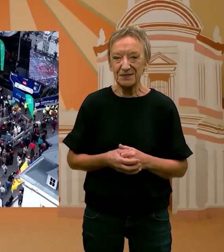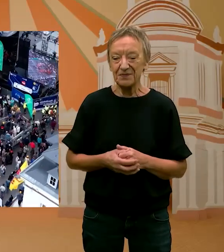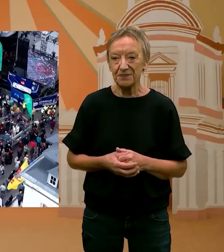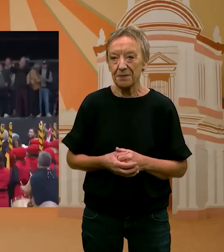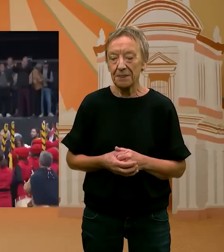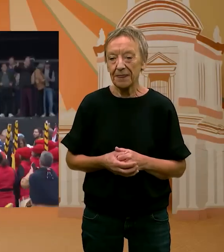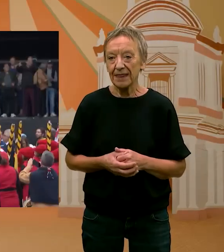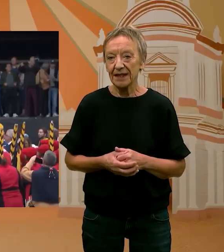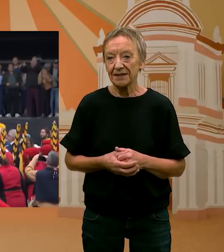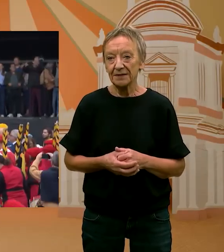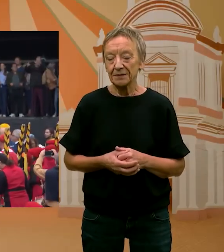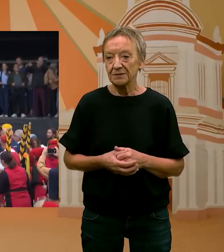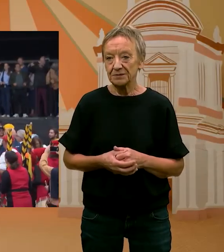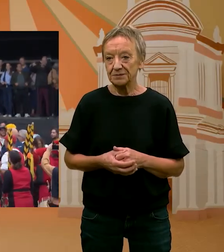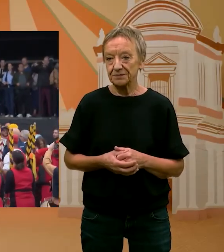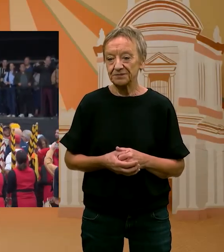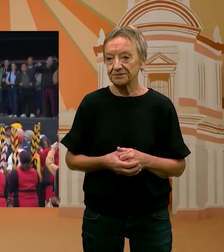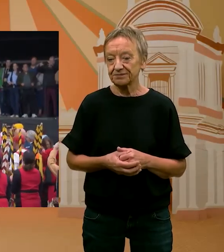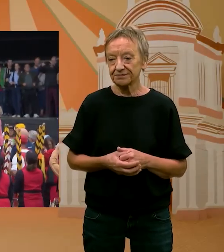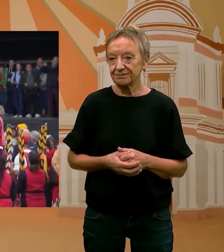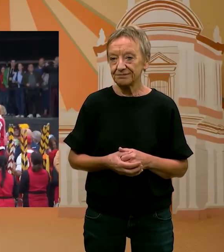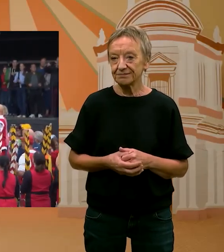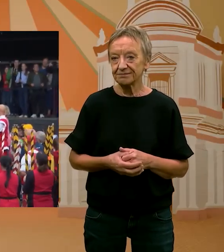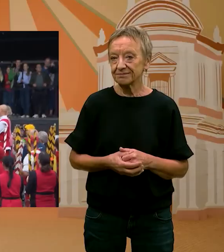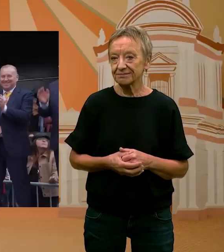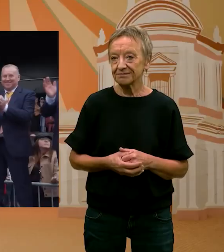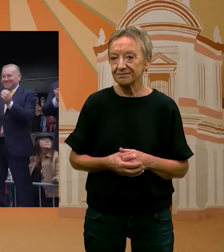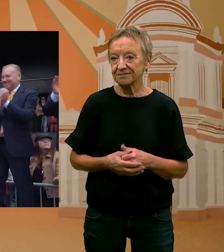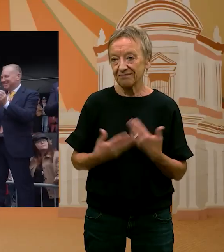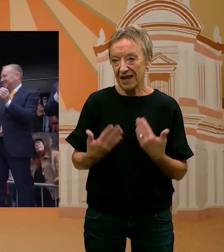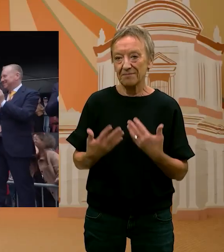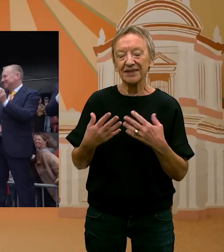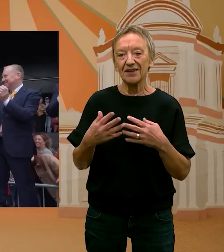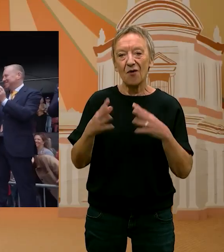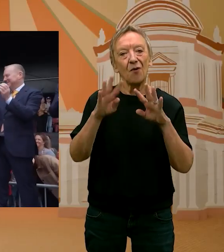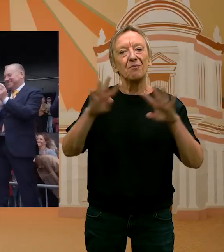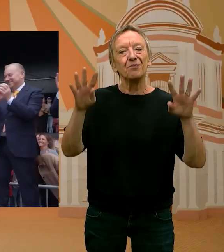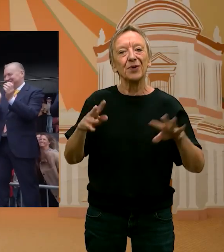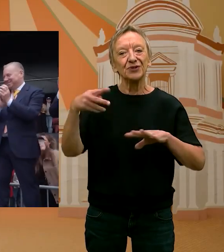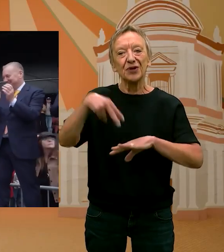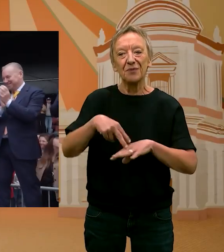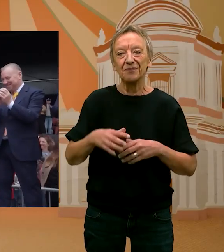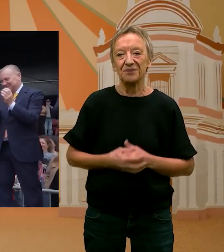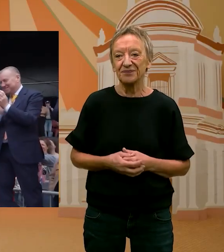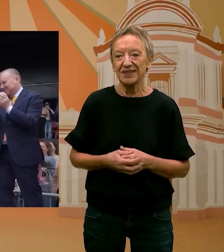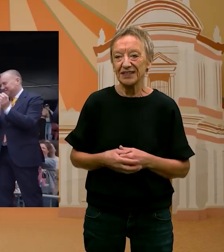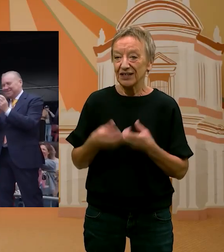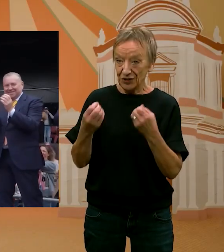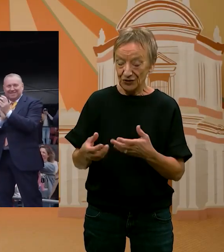immédiatement au podium, et c'est d'abord la remise de les chasses d'argent. C'est Romain Patrice, 16 ans aussi, c'est les jeunes qui